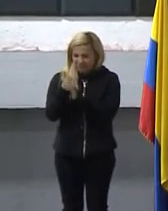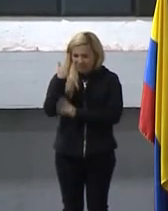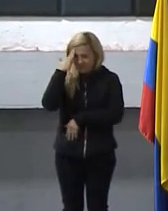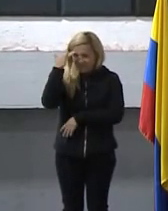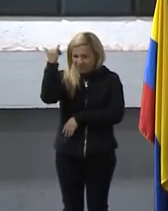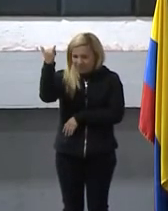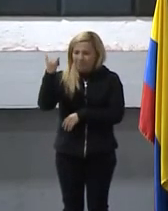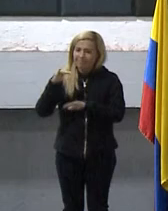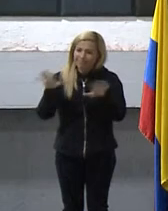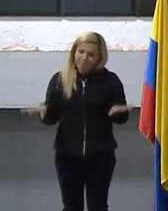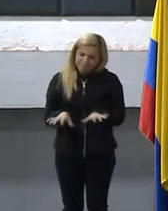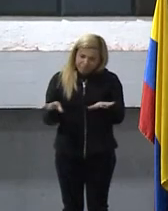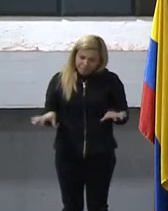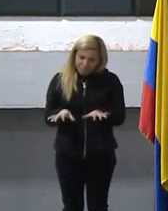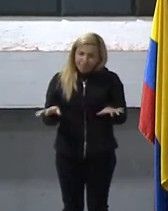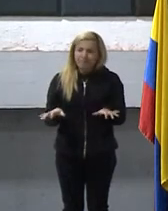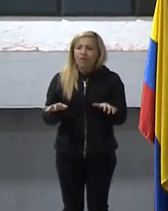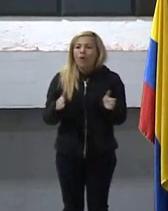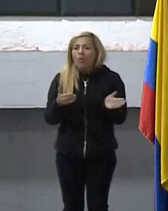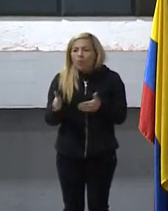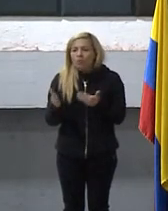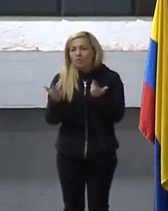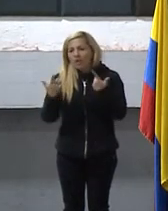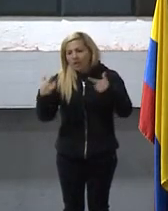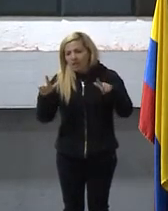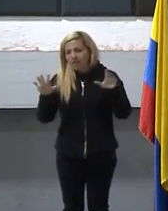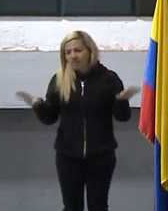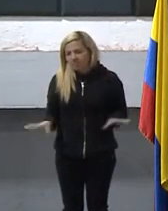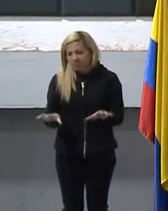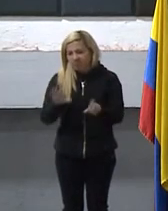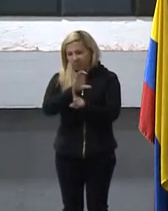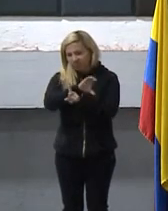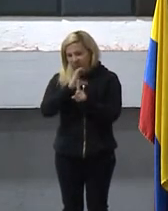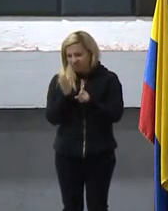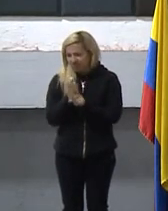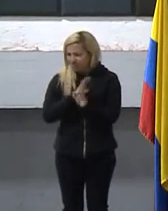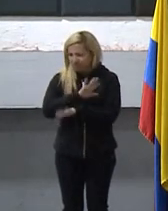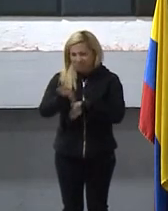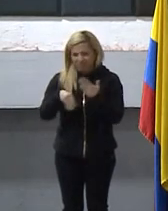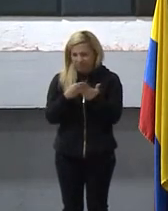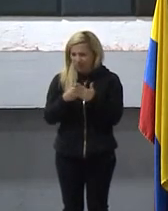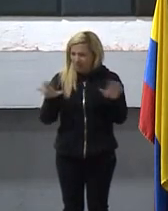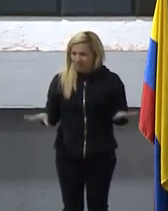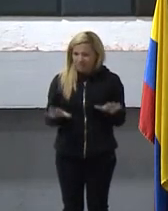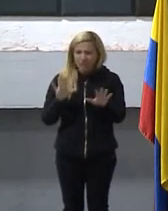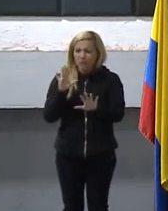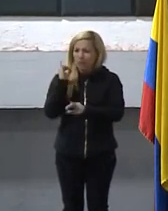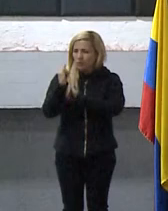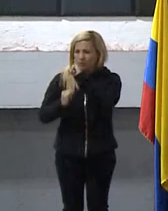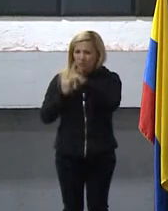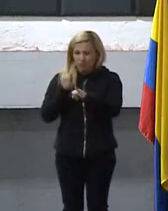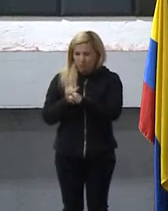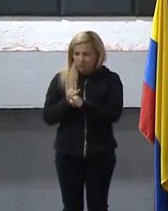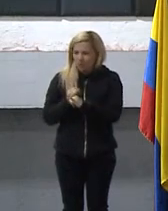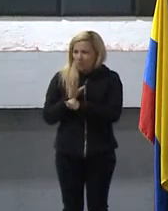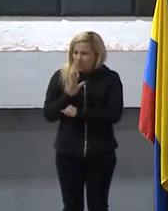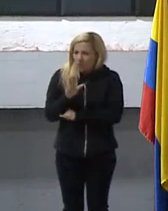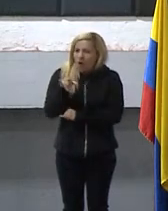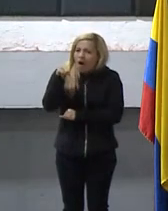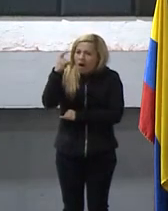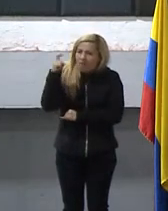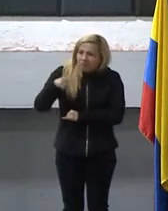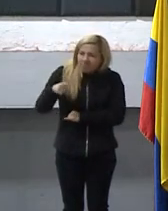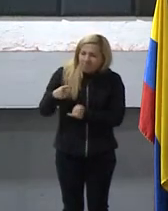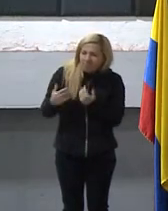eventos cursos libres actividades culturales y todas las acciones de internacionalización y orientación sobre